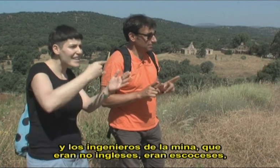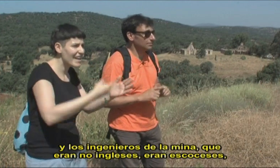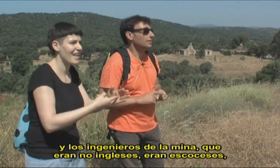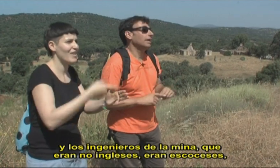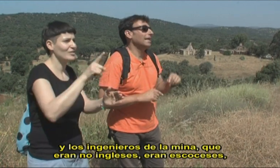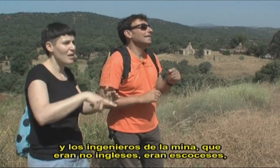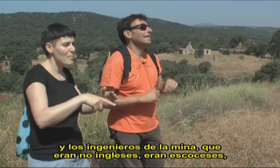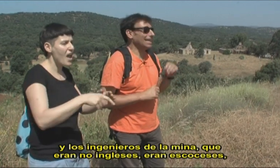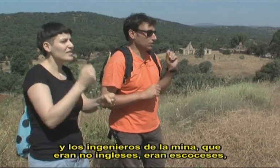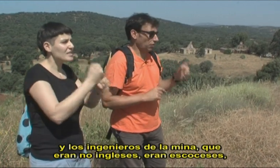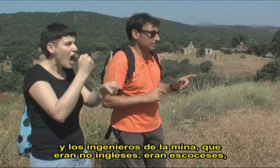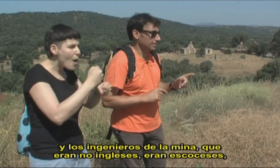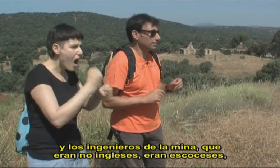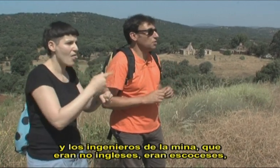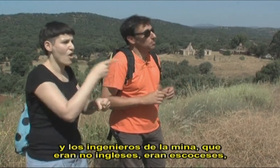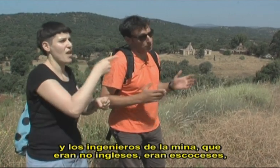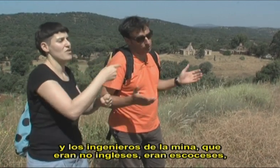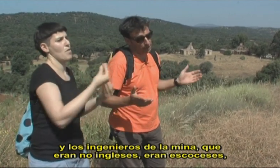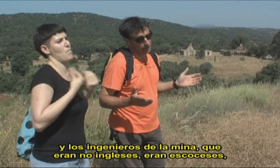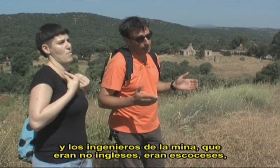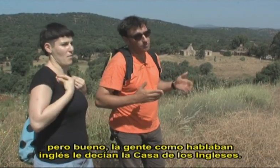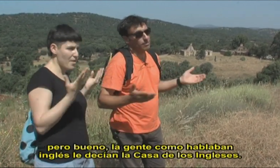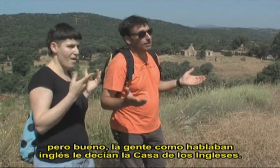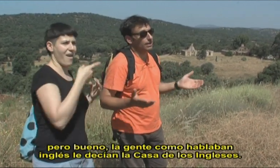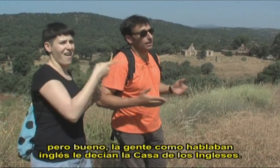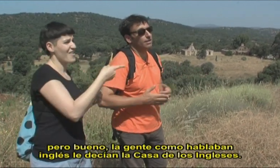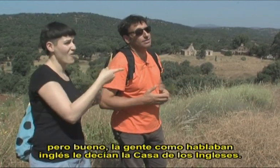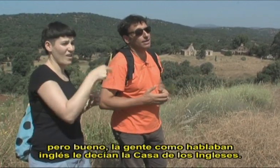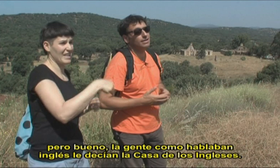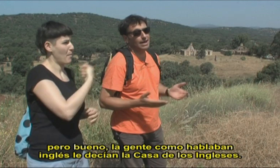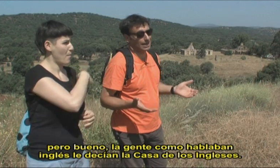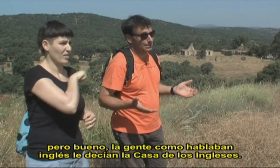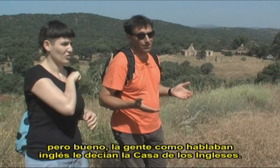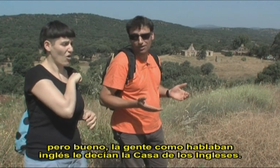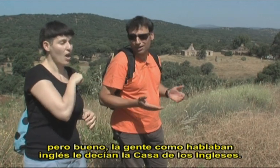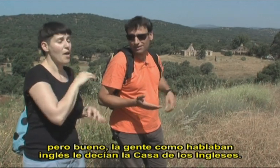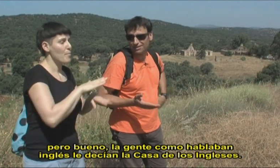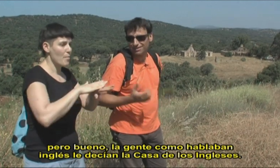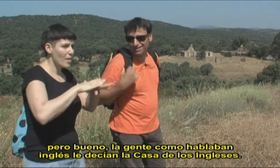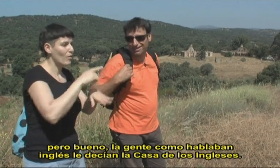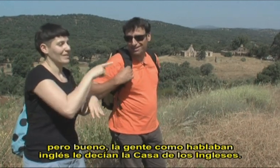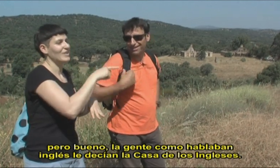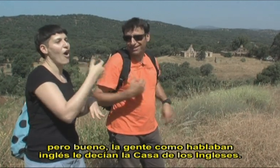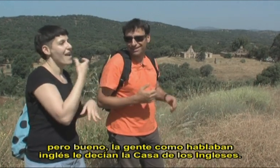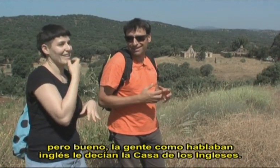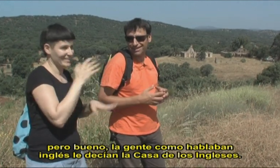ingleses, eran escoceses. Pero bueno, la gente, como hablaba en inglés, le decían la casa de los ingleses.